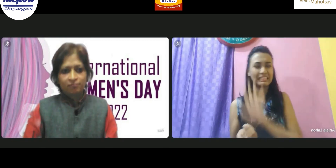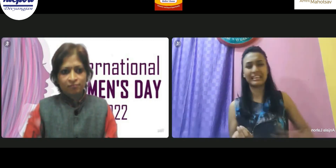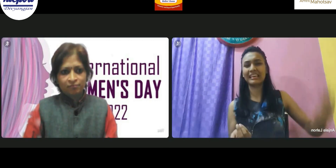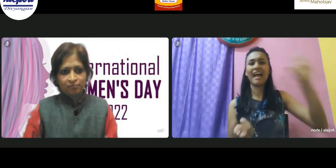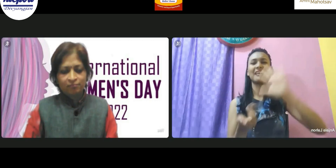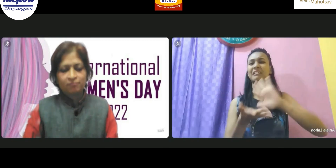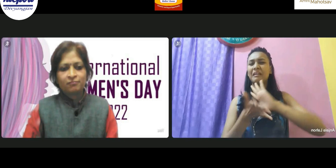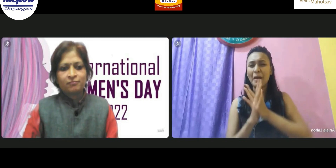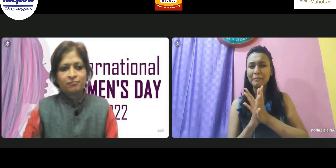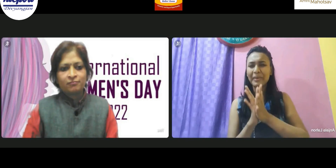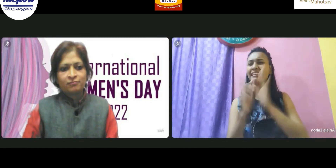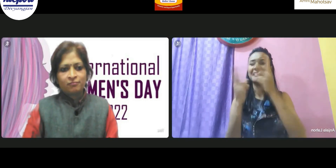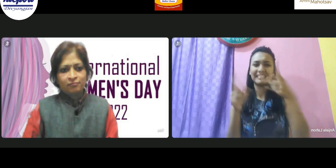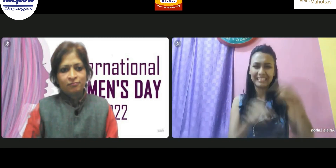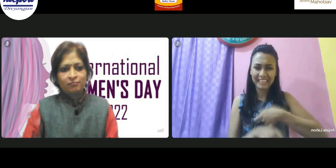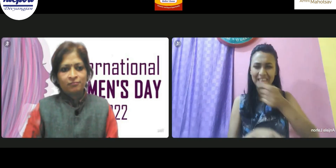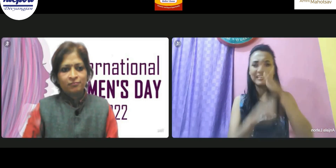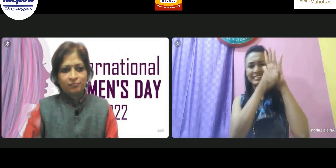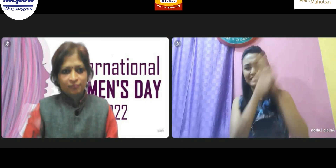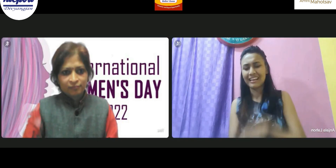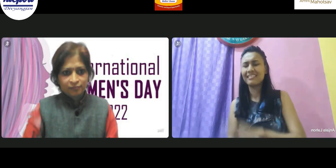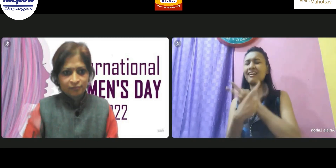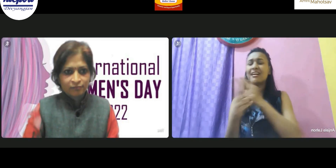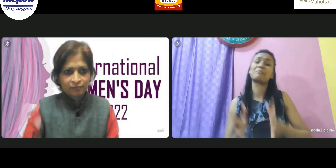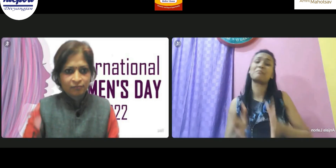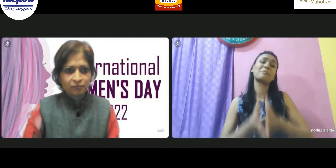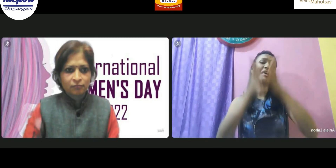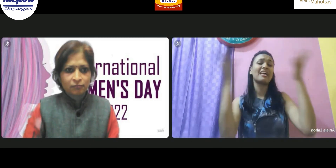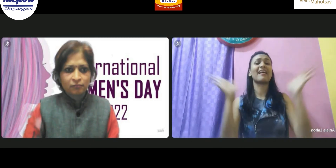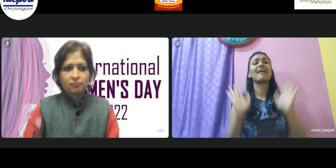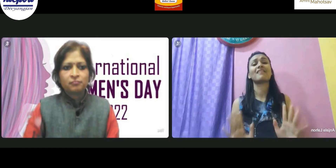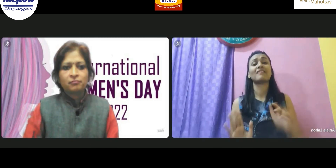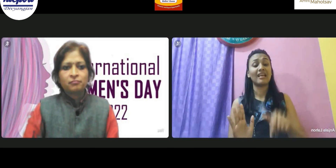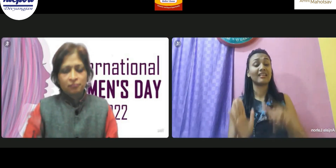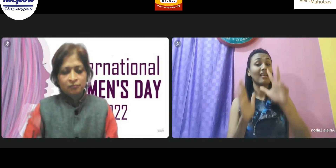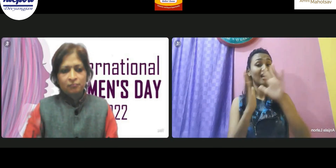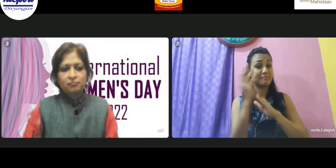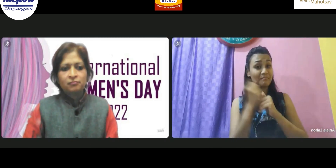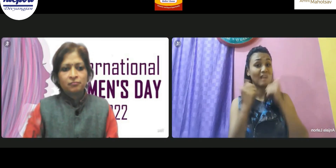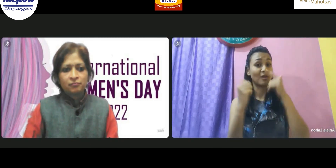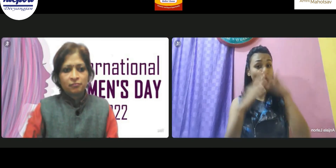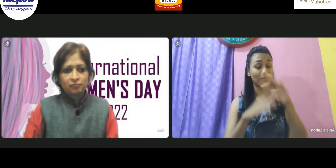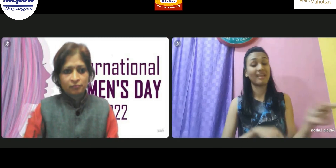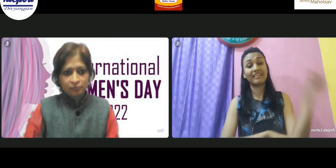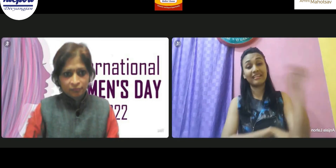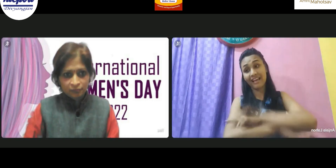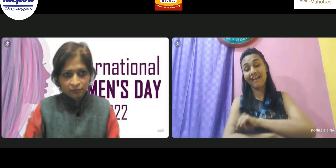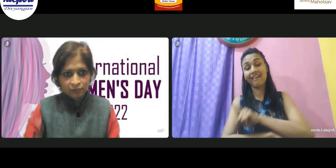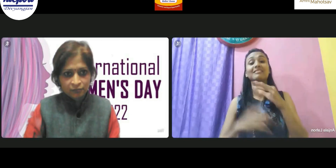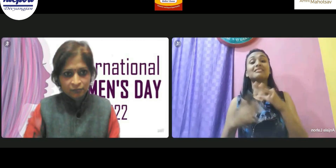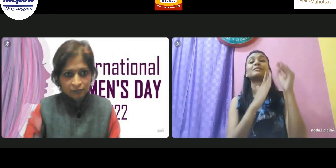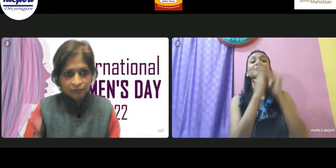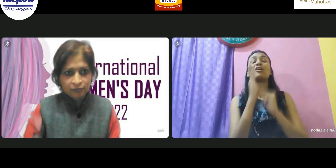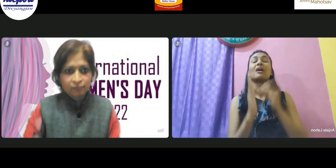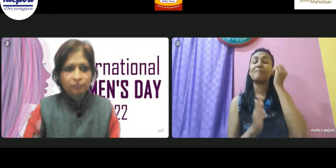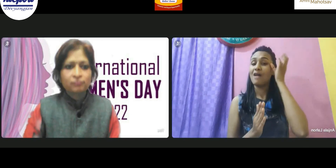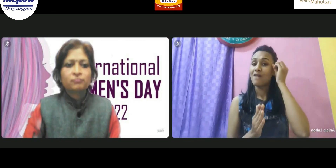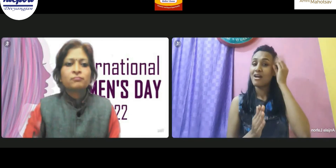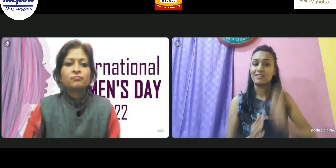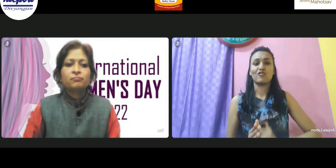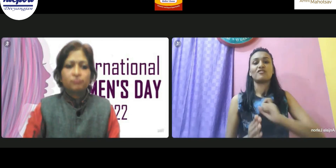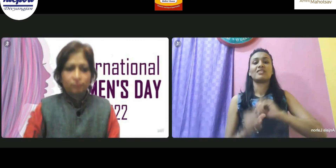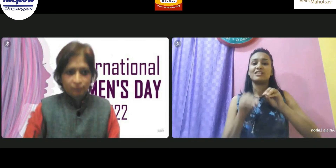का अधिकार है। भारत में मैंने देखा है महिलाओं के साथ बहुत दुर्व्यवहार होता है, उनका शोषण किया जाता